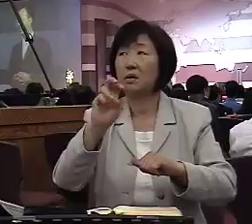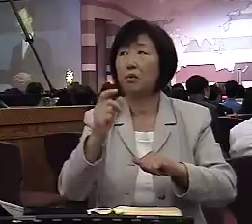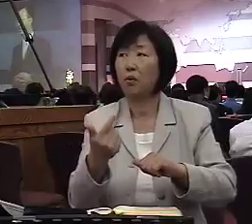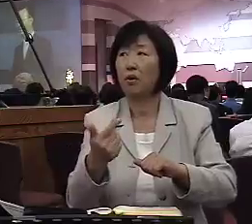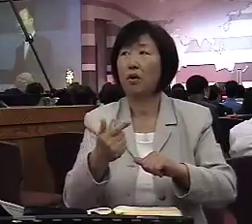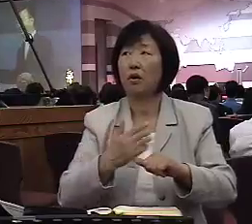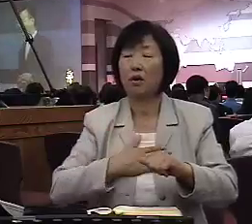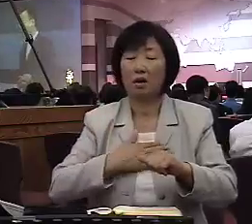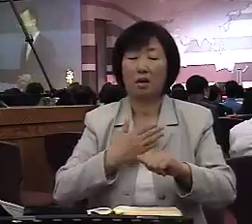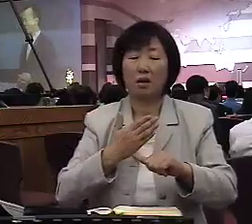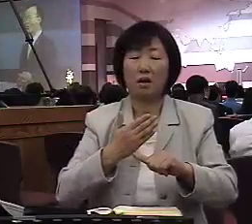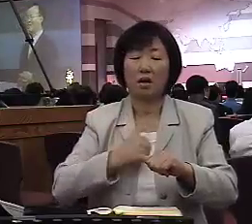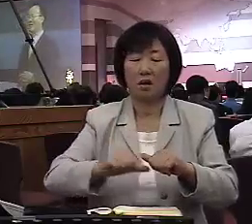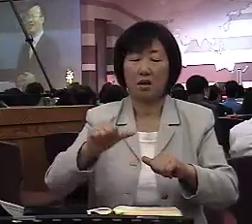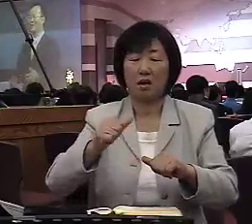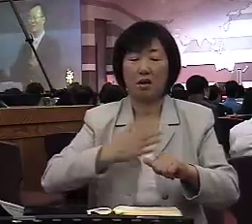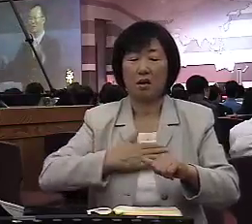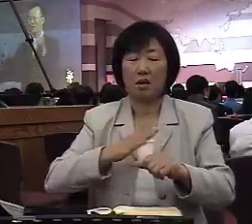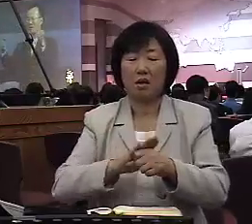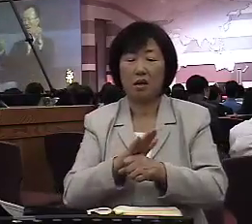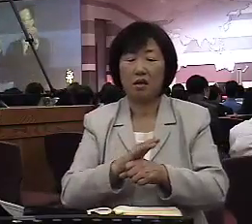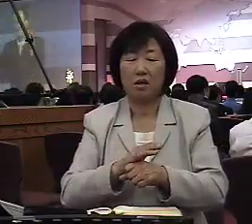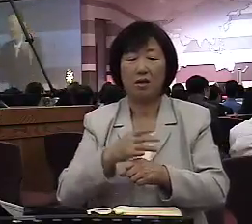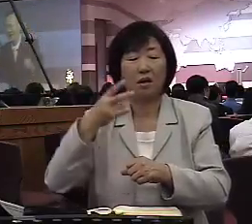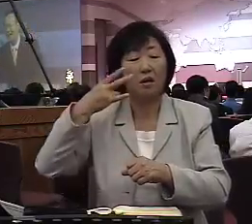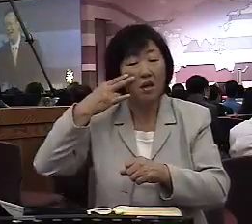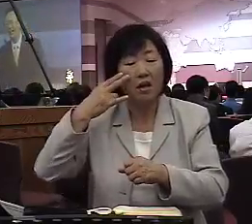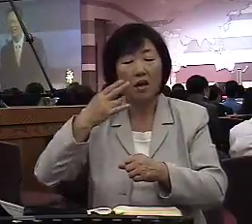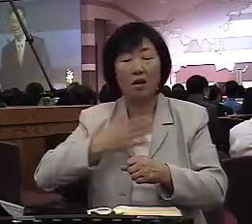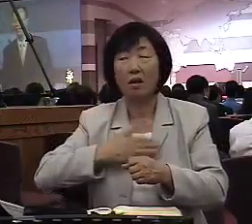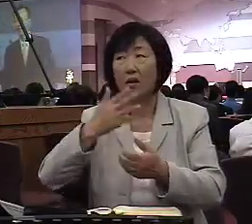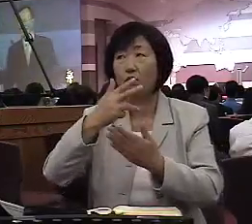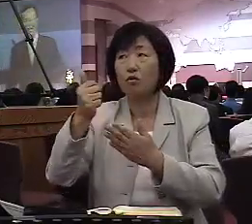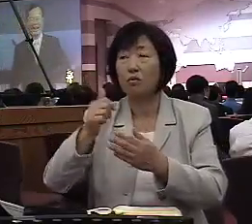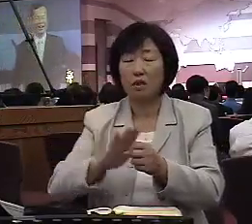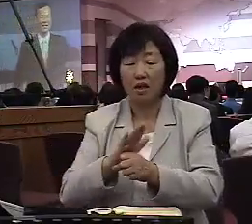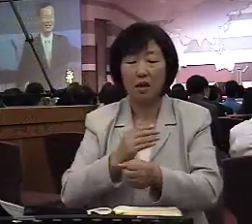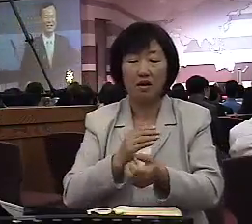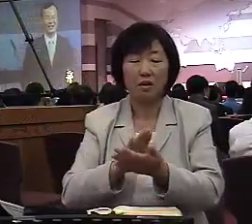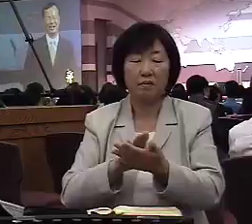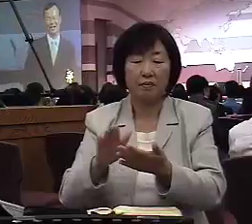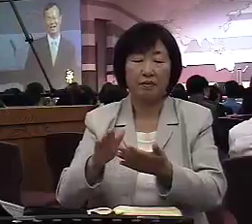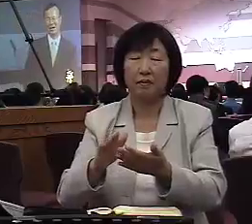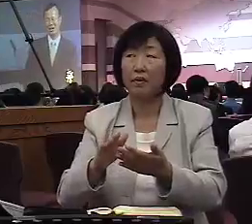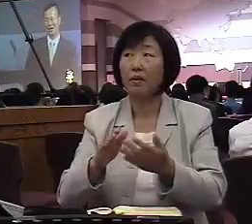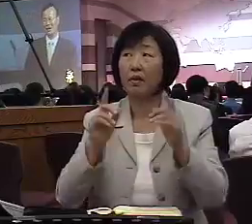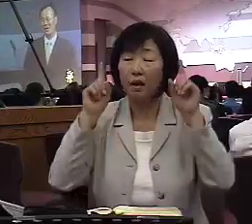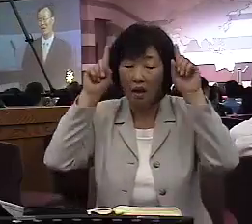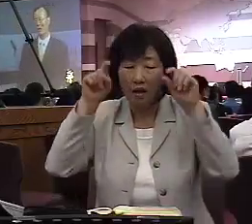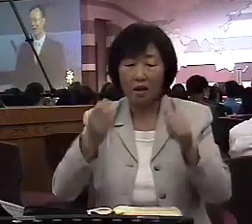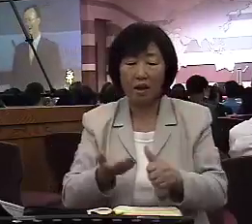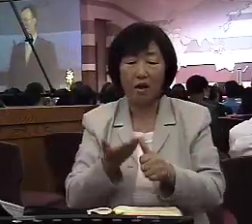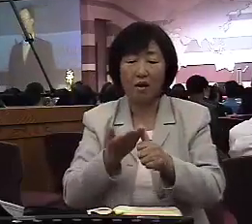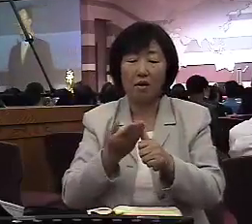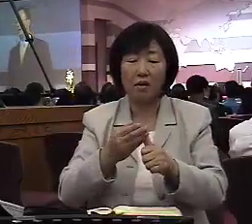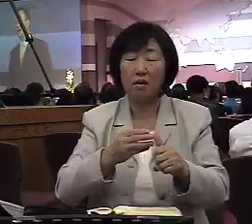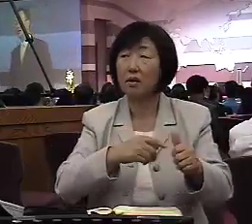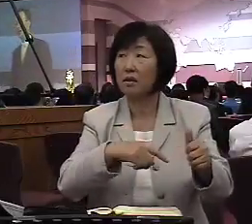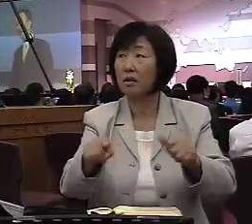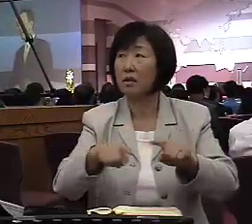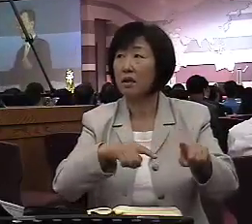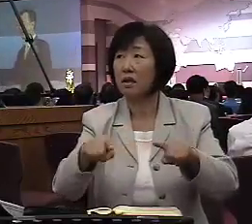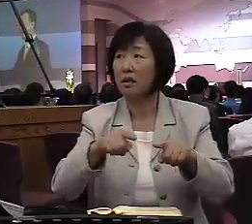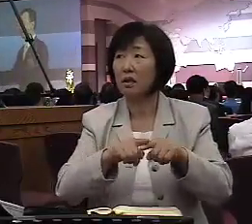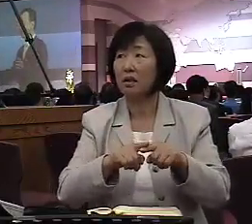사랑하니? 예 주님, 내가 주님을 사랑합니다. 내 양을 지라. 요한의 아들